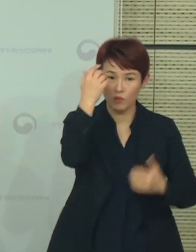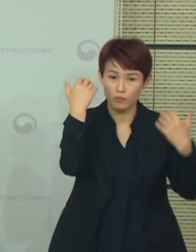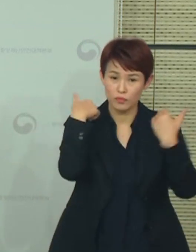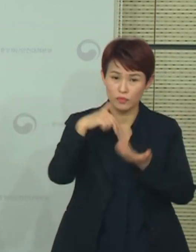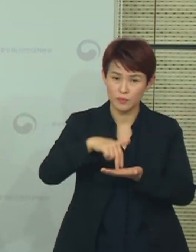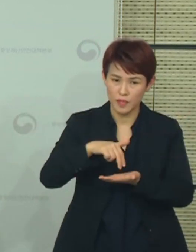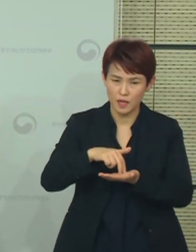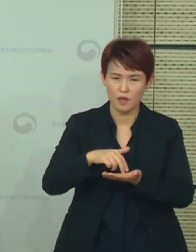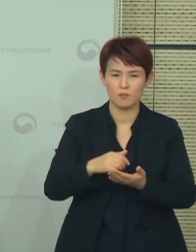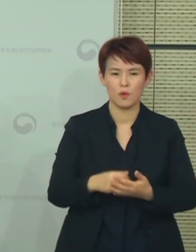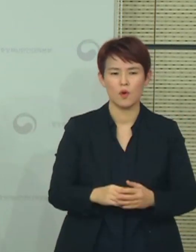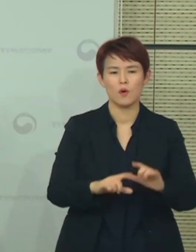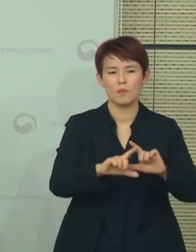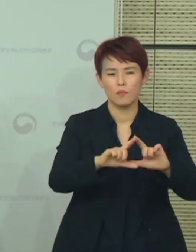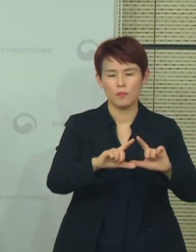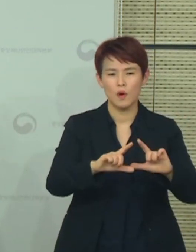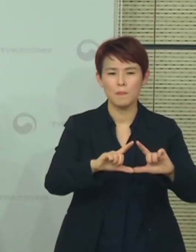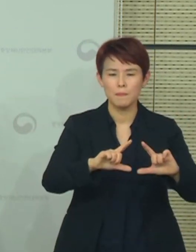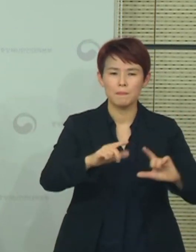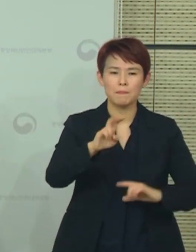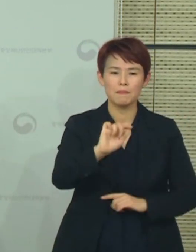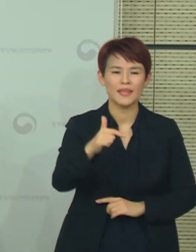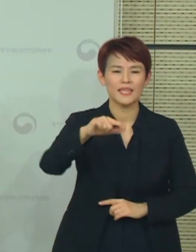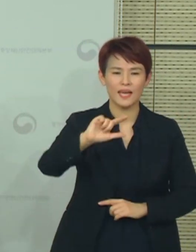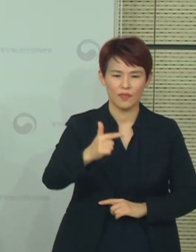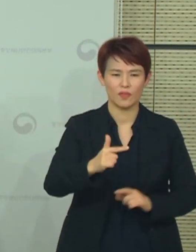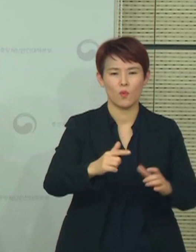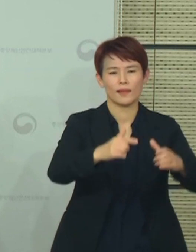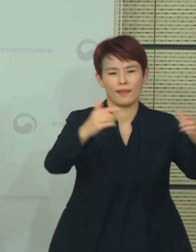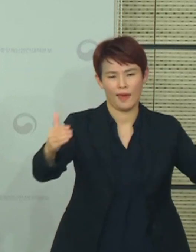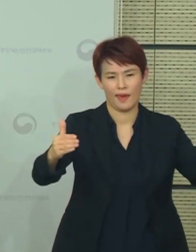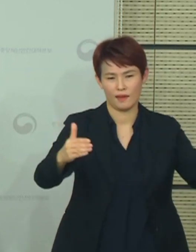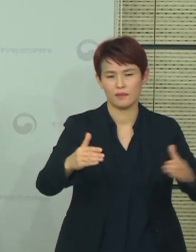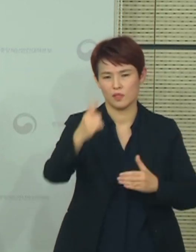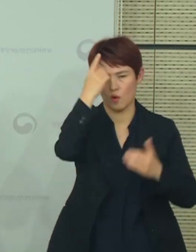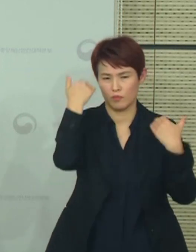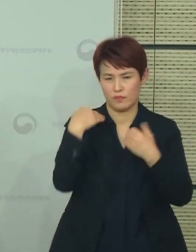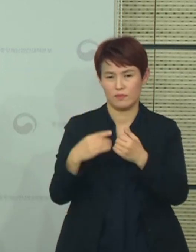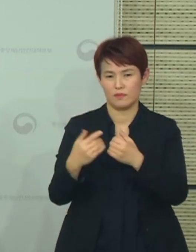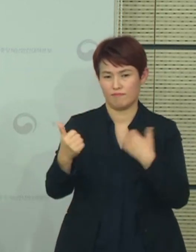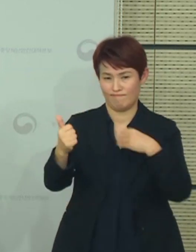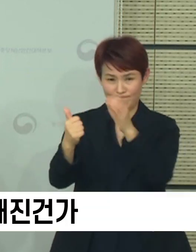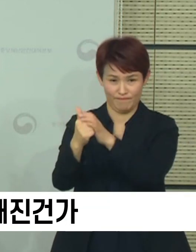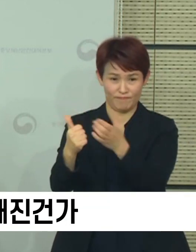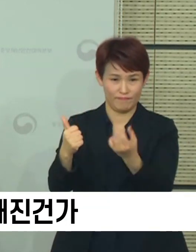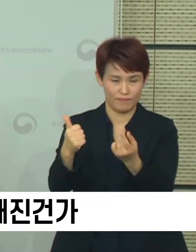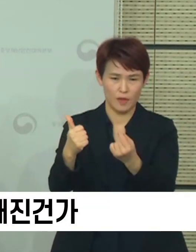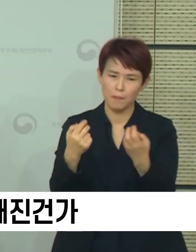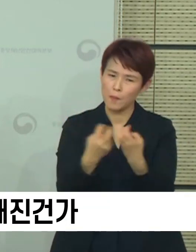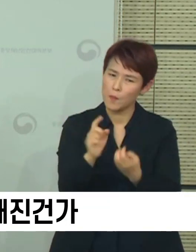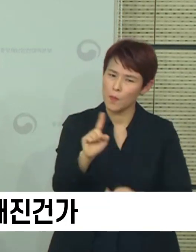하나의 그 역할일 것 같은데 이거에 대한 또 정부의 방안이 있는 건지 좀 여쭙고 싶습니다. 예,